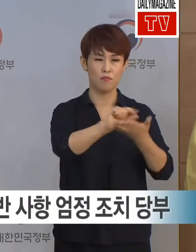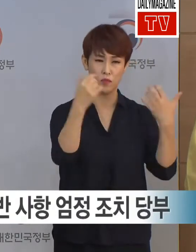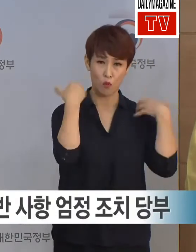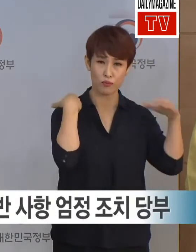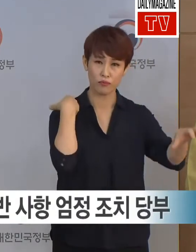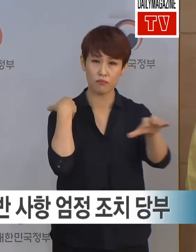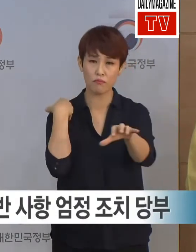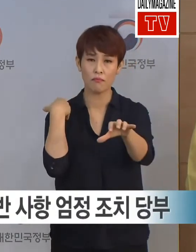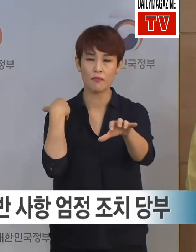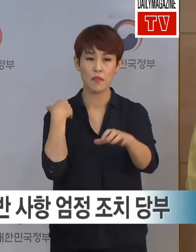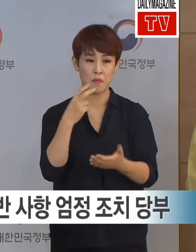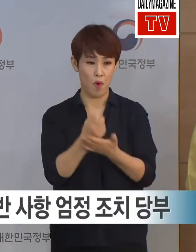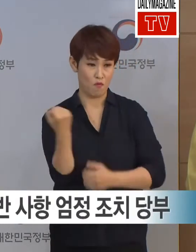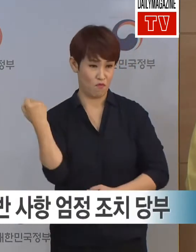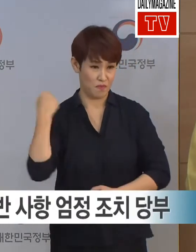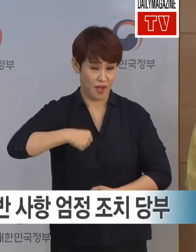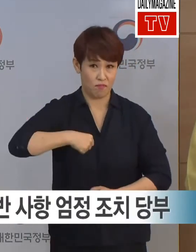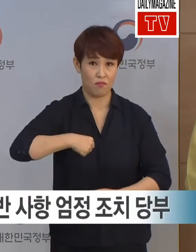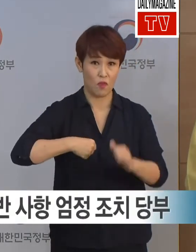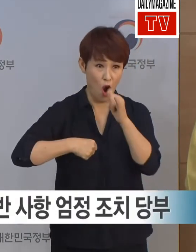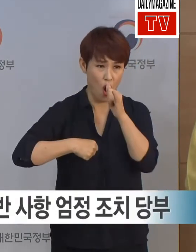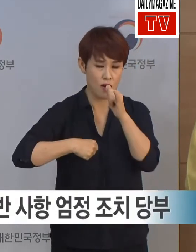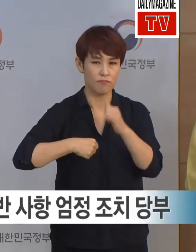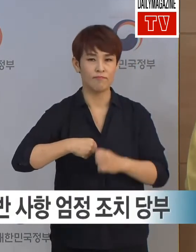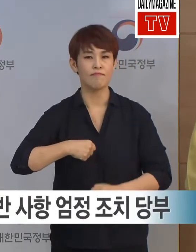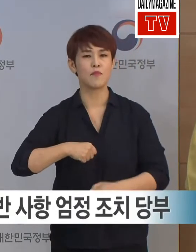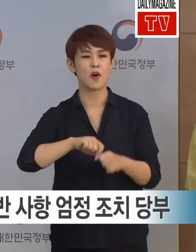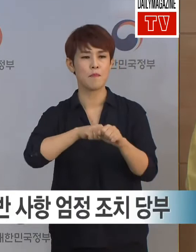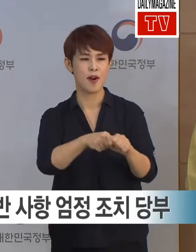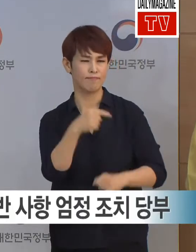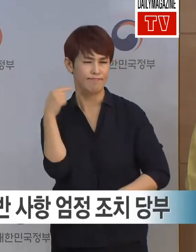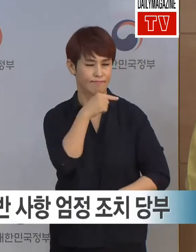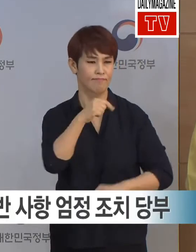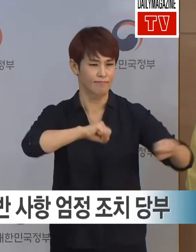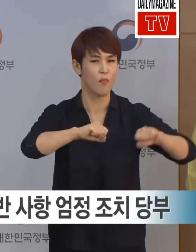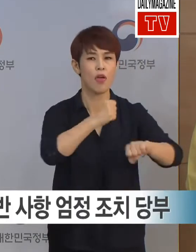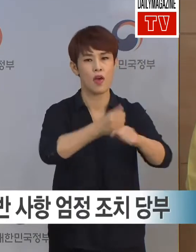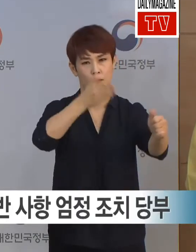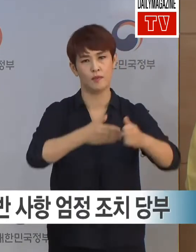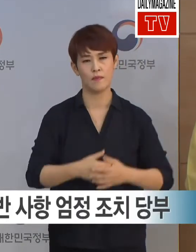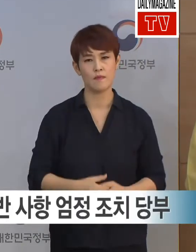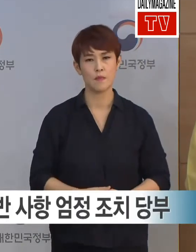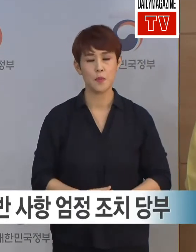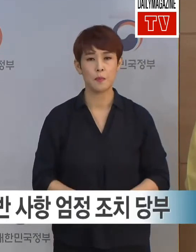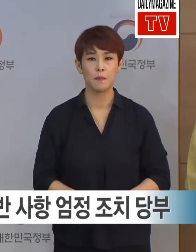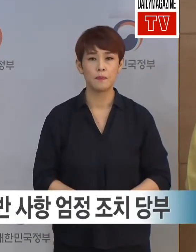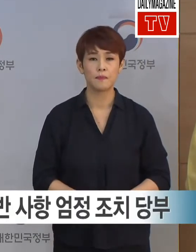등은 법 위반 사항에 대해 엄정하고 신속하게 조치해 주시기